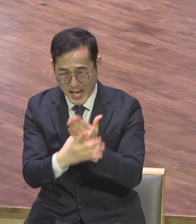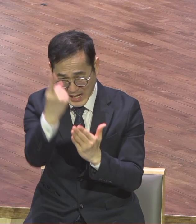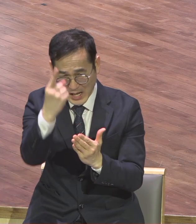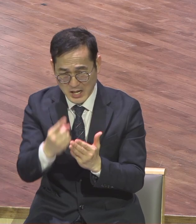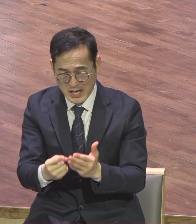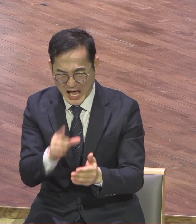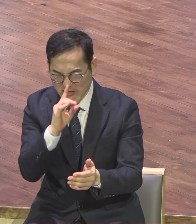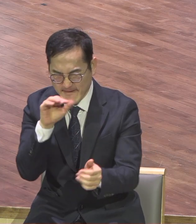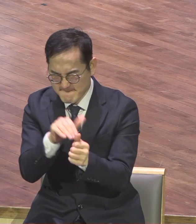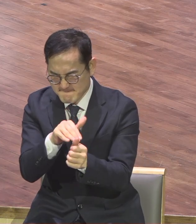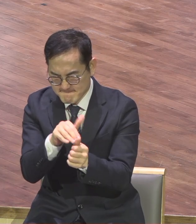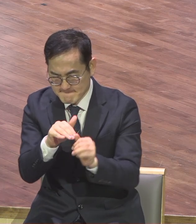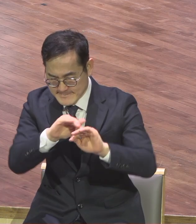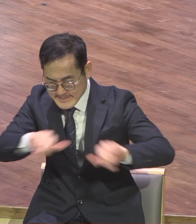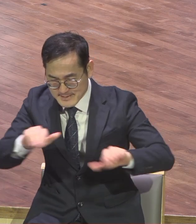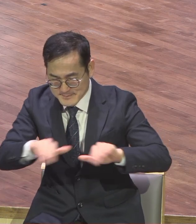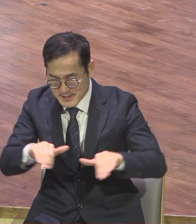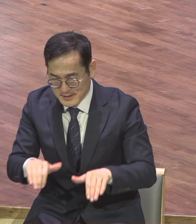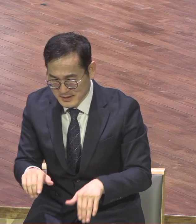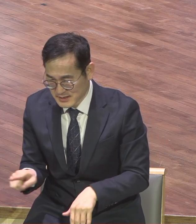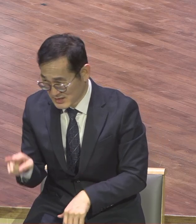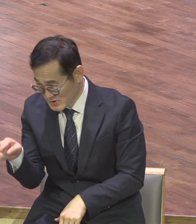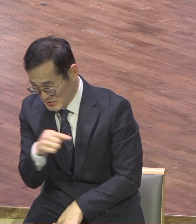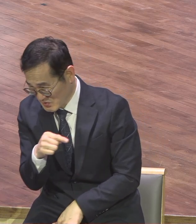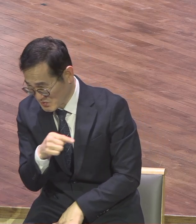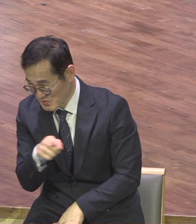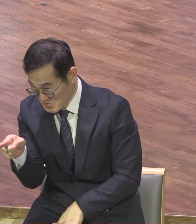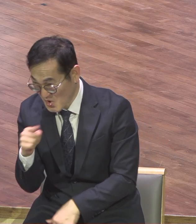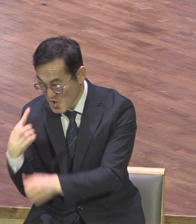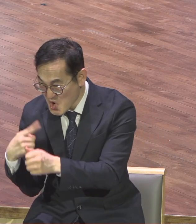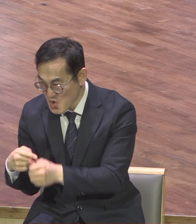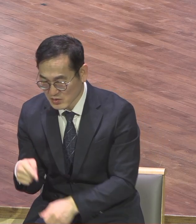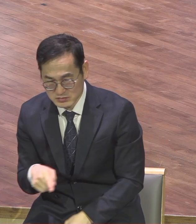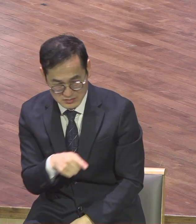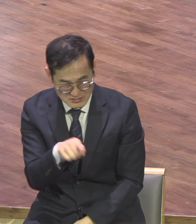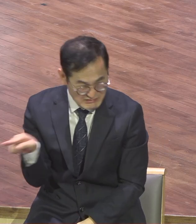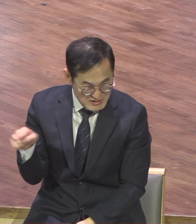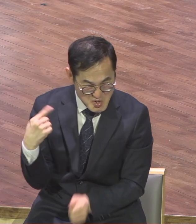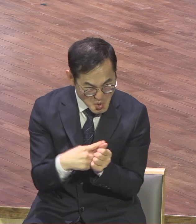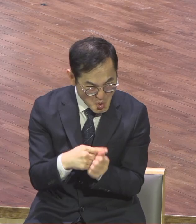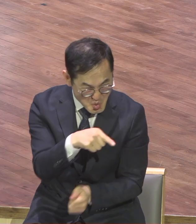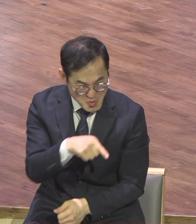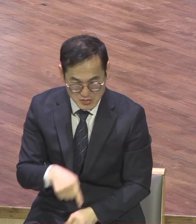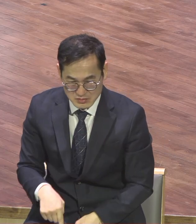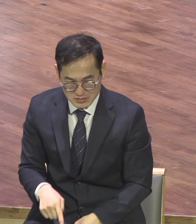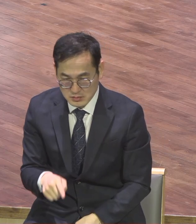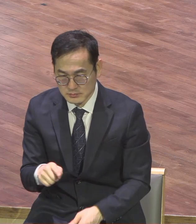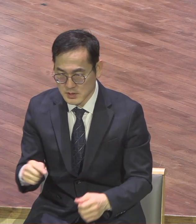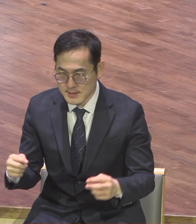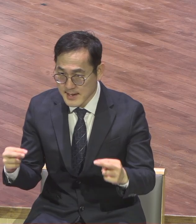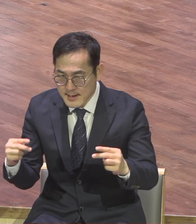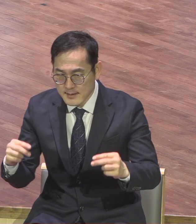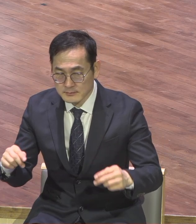이 말하고 저 사람 저 말하고 이간시키는 존재 하나님의 자이된 우리는 이간시키는 것이